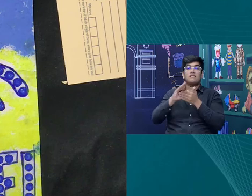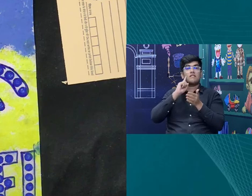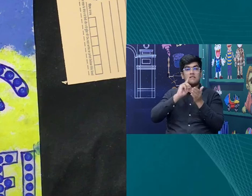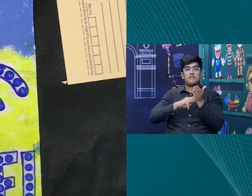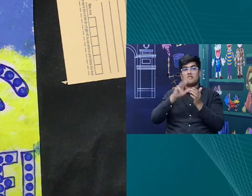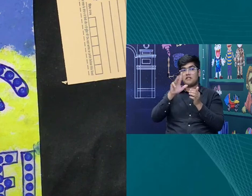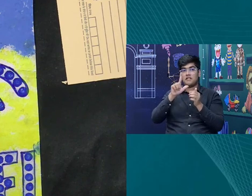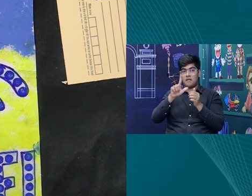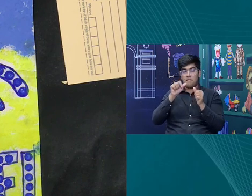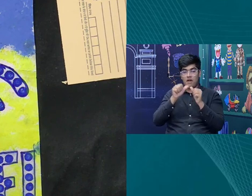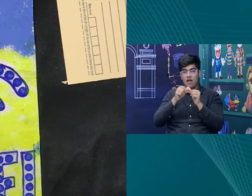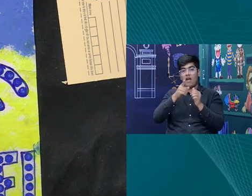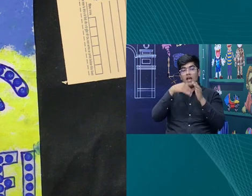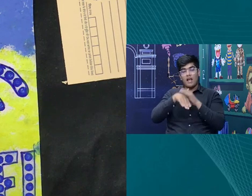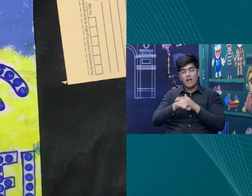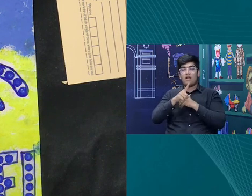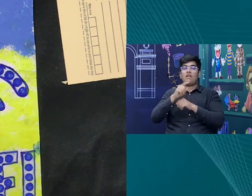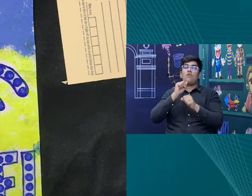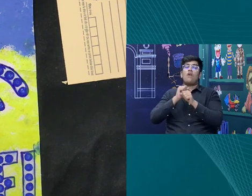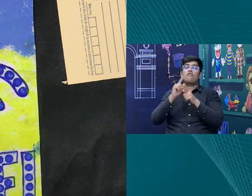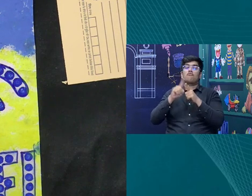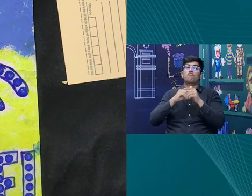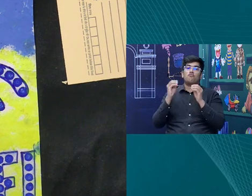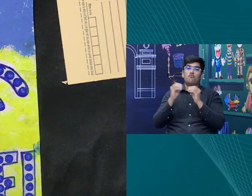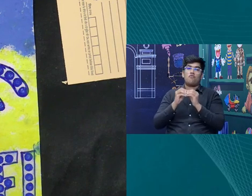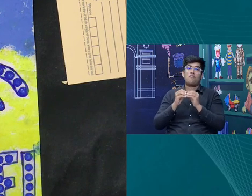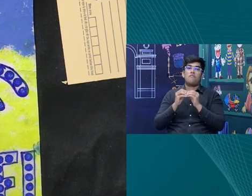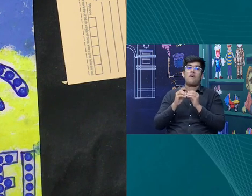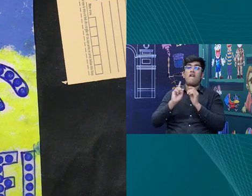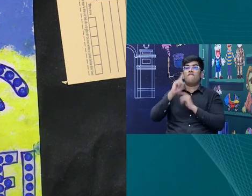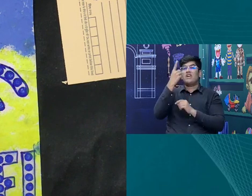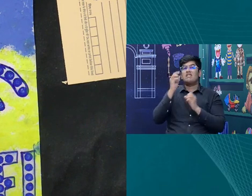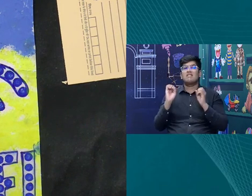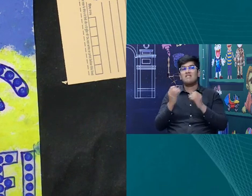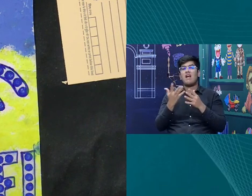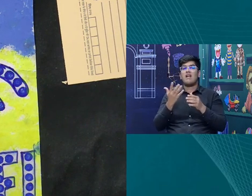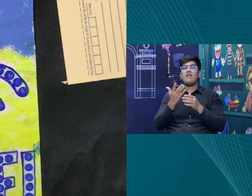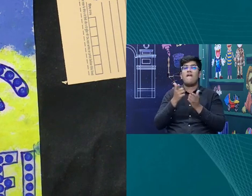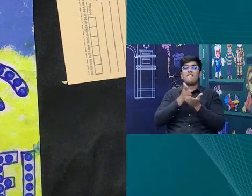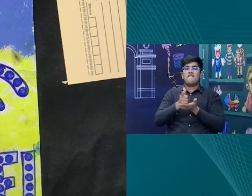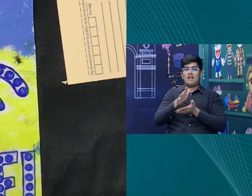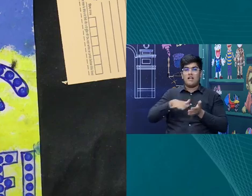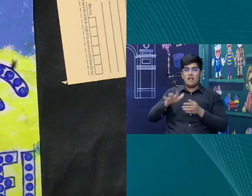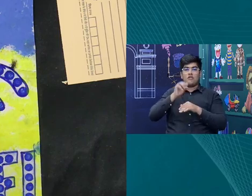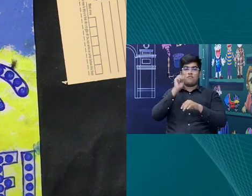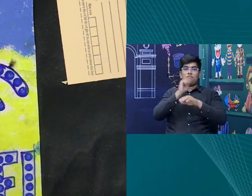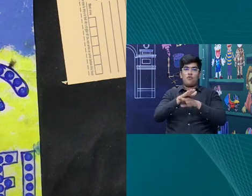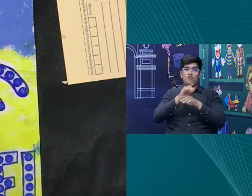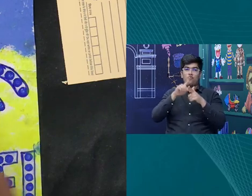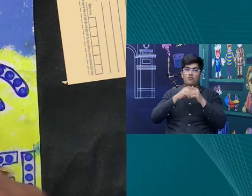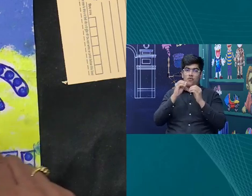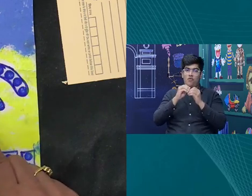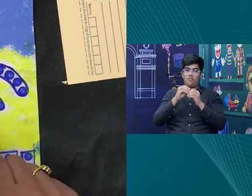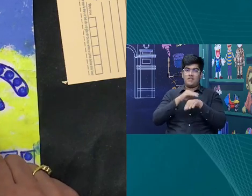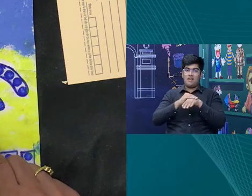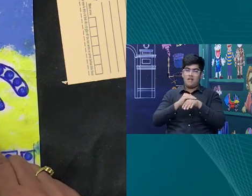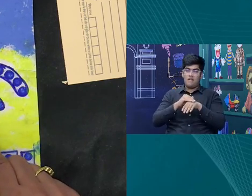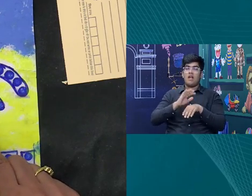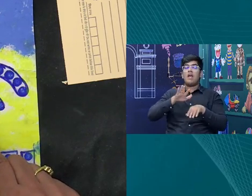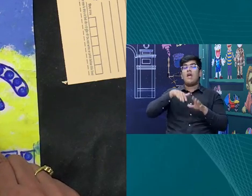जी इस काम को करते थे पहले वो ग्रामिड डाक सेवक थे और अब वो पैकर हैं जी